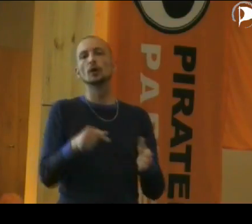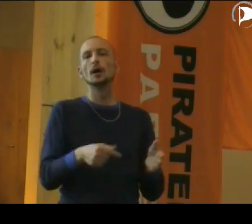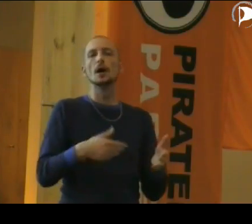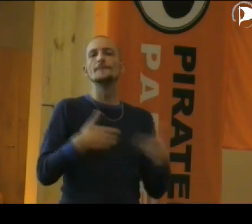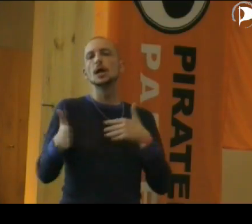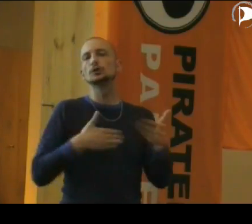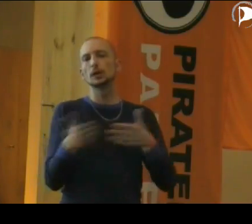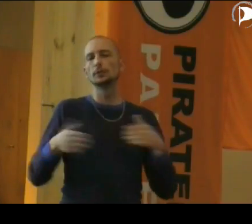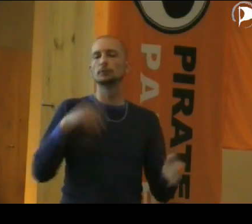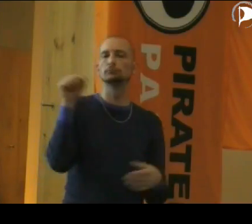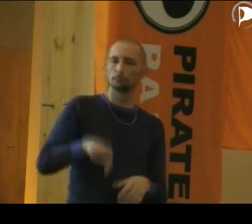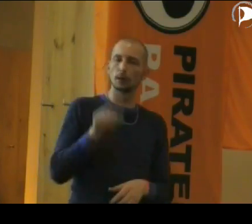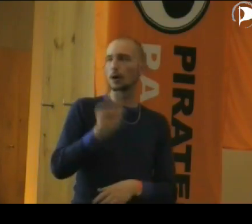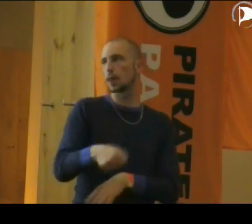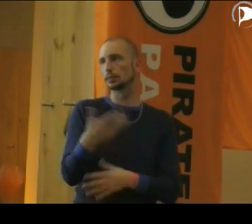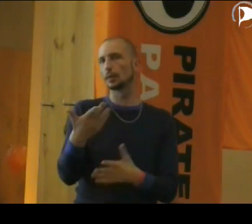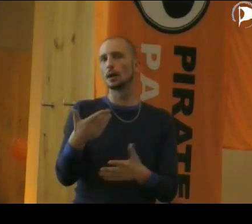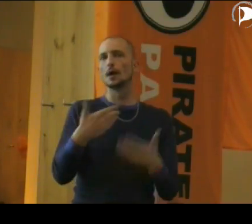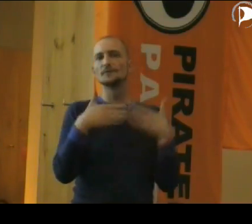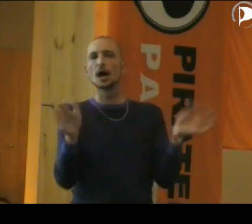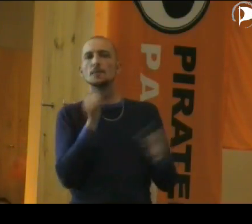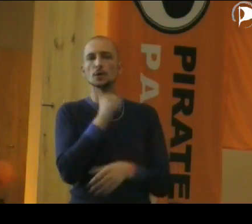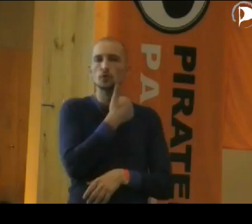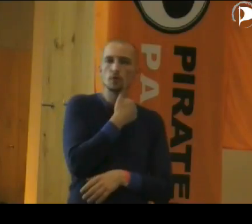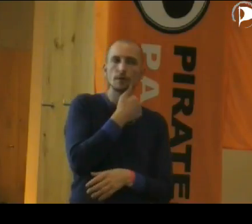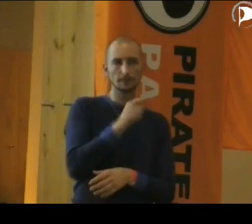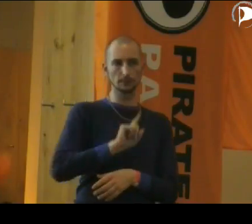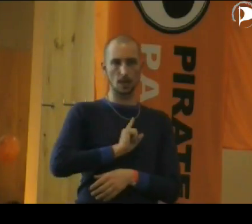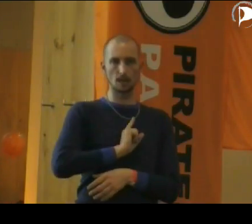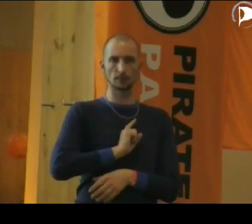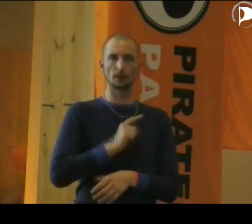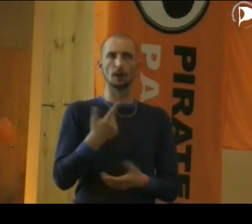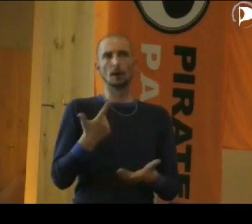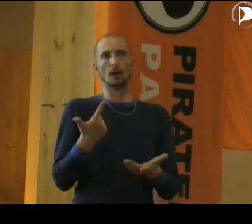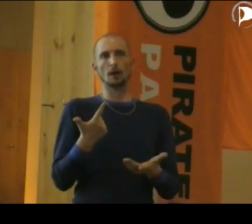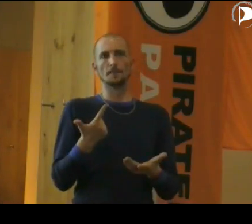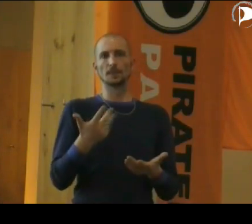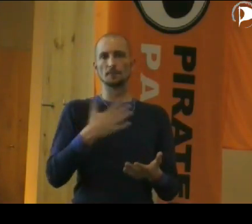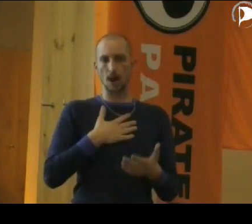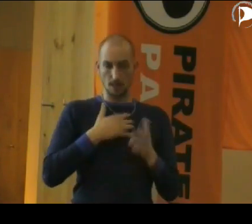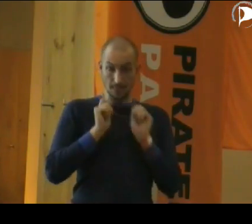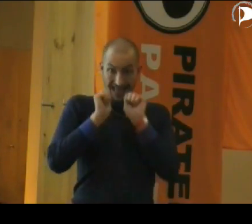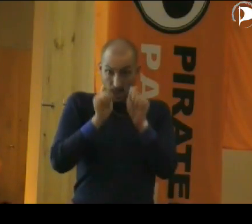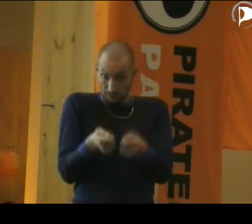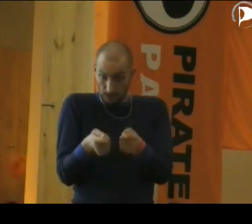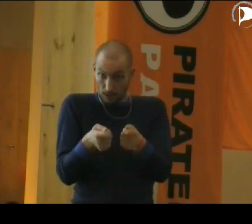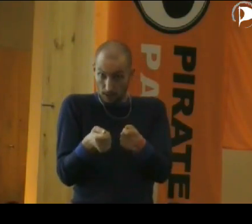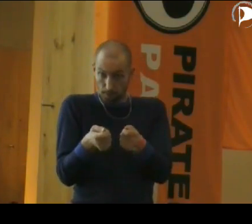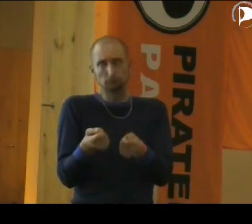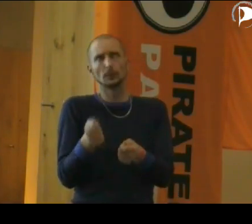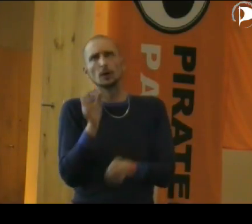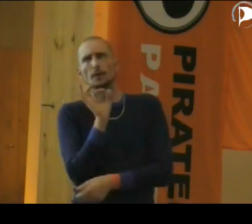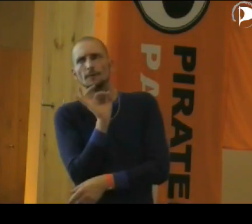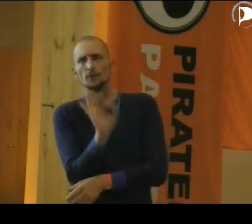kann ich meine beruflichen tätigkeit durchaus meine aufträge die ich für zeitungen